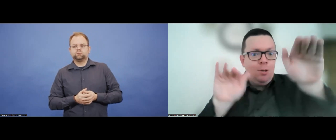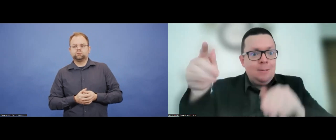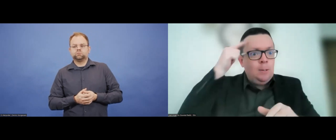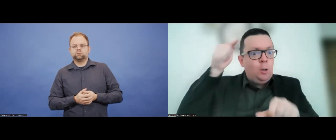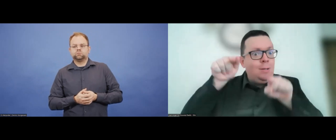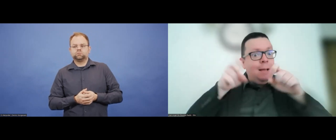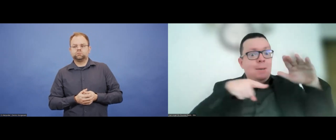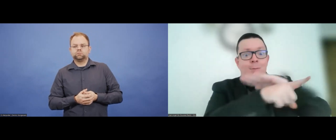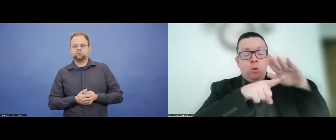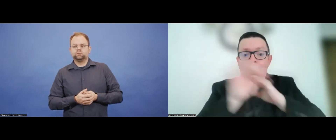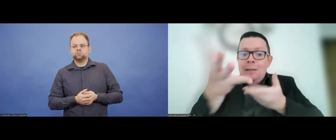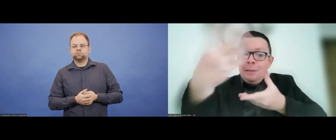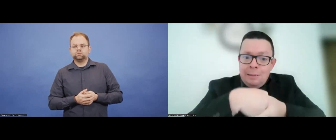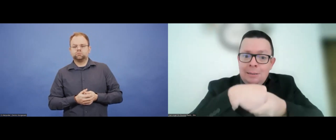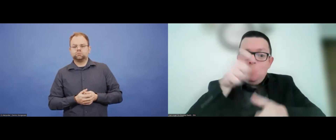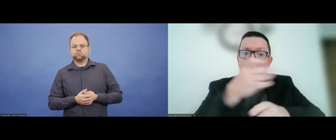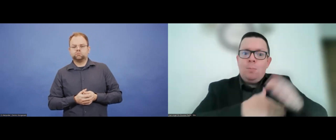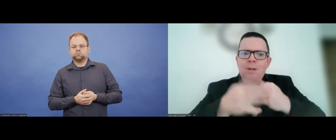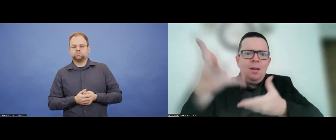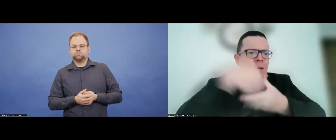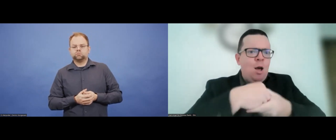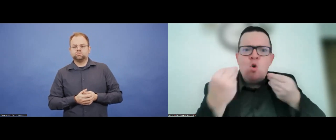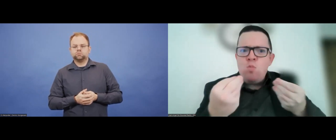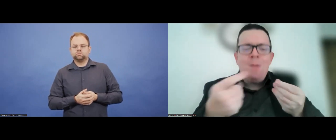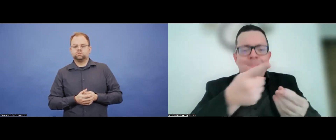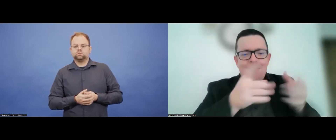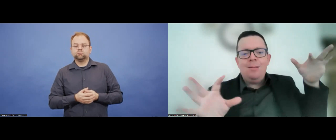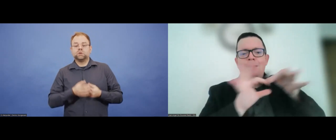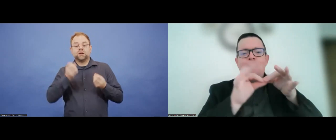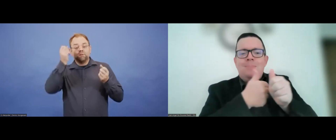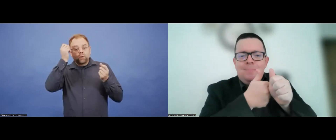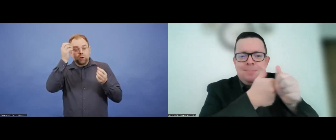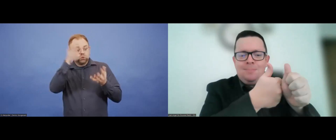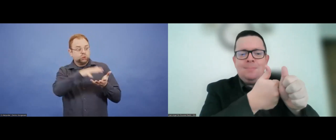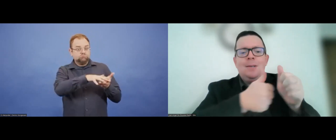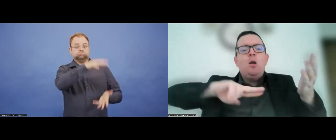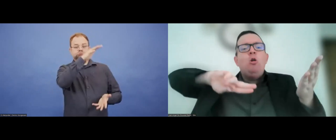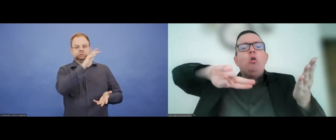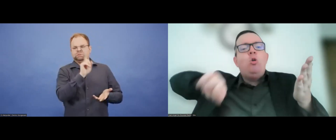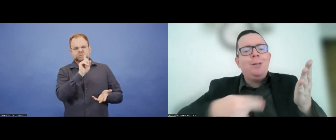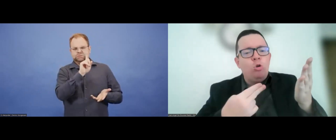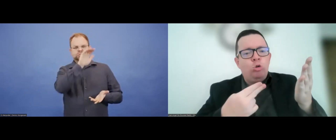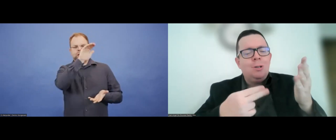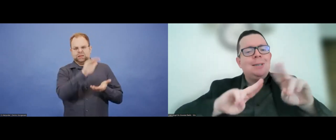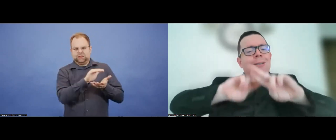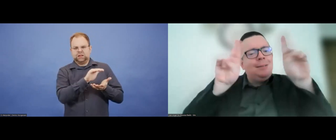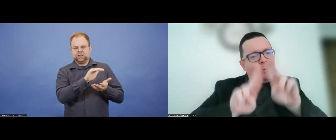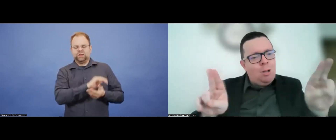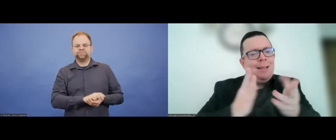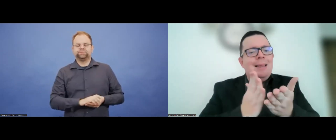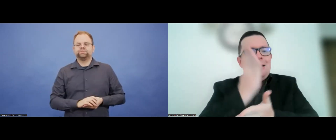Este fue un espacio de participación que nos permitió demostrar este tipo de situación y mostrar que se requiere